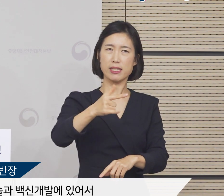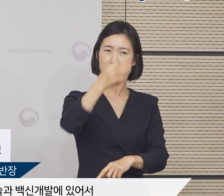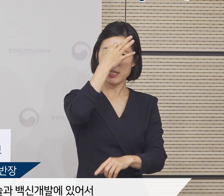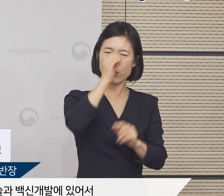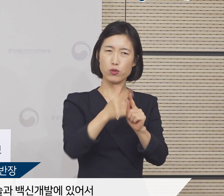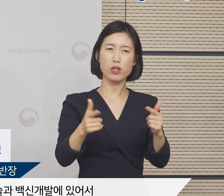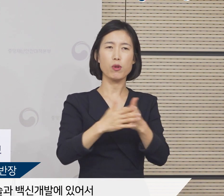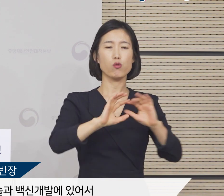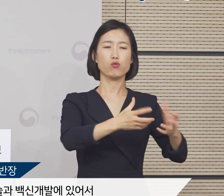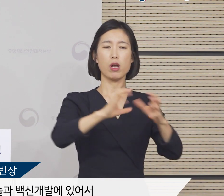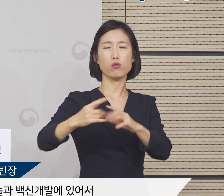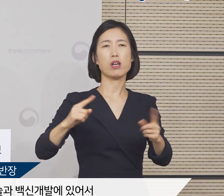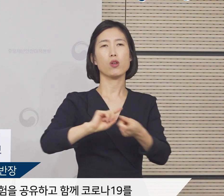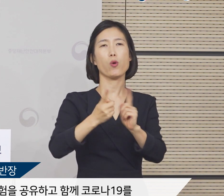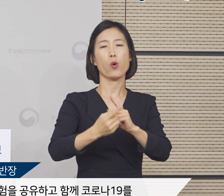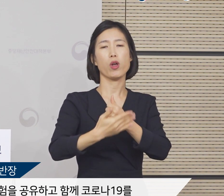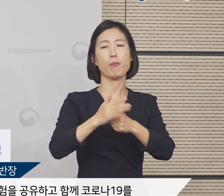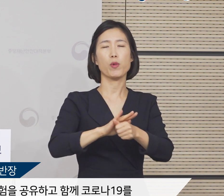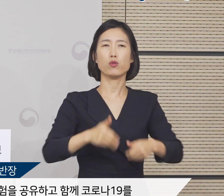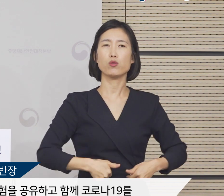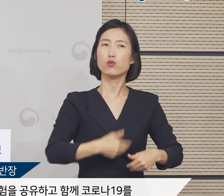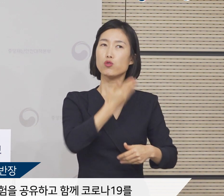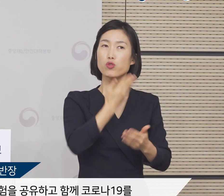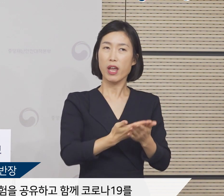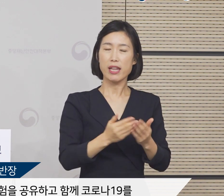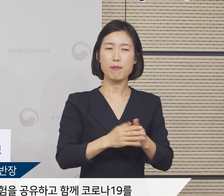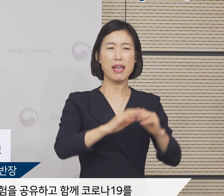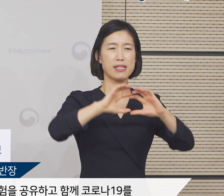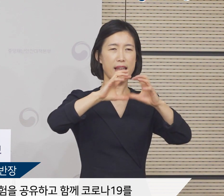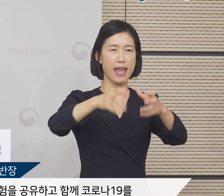협력이 필수적입니다. 이러한 측면에서 세계